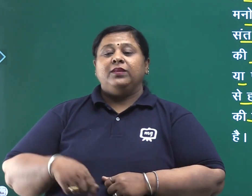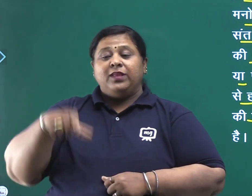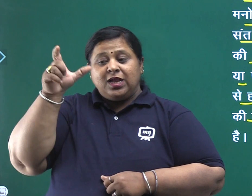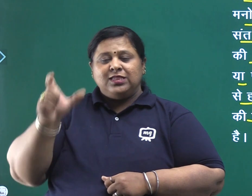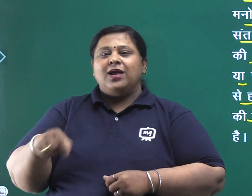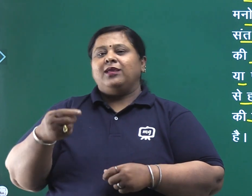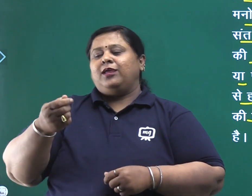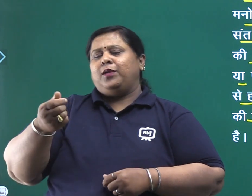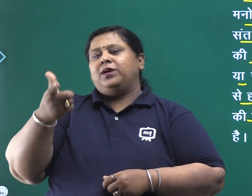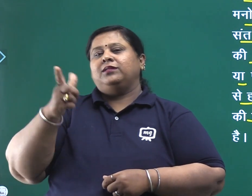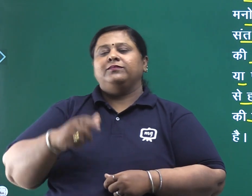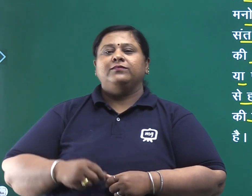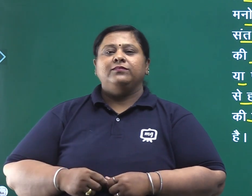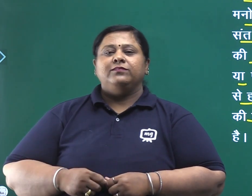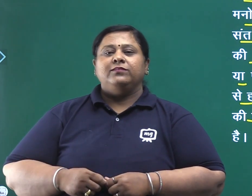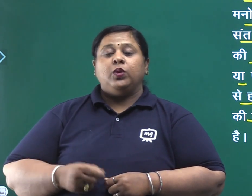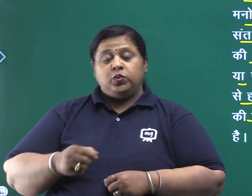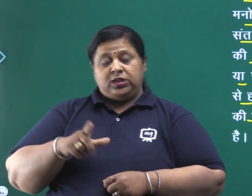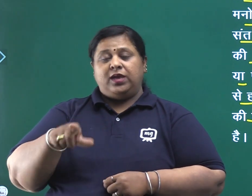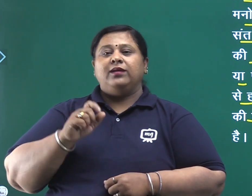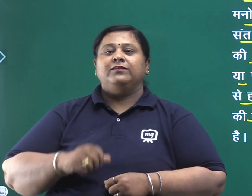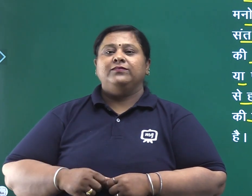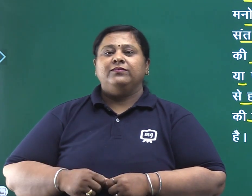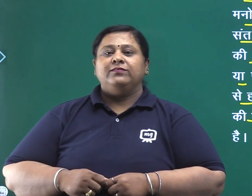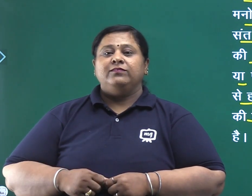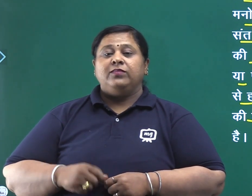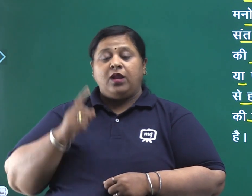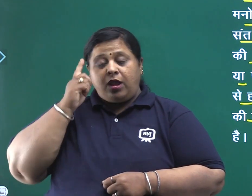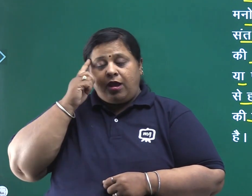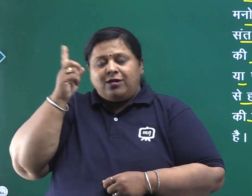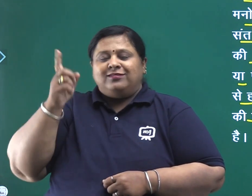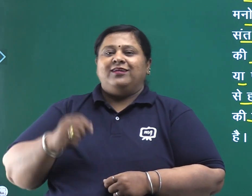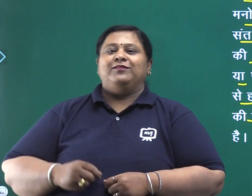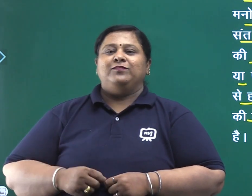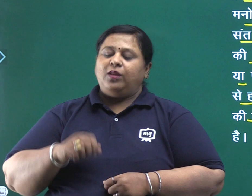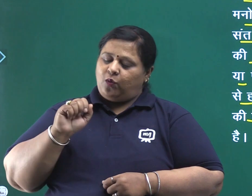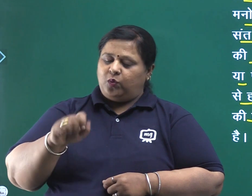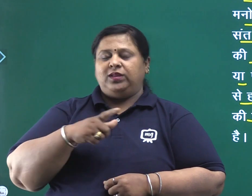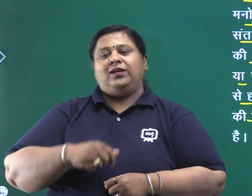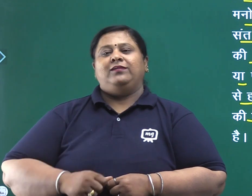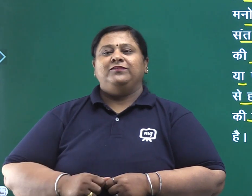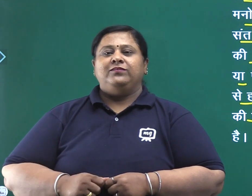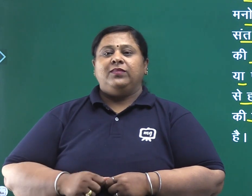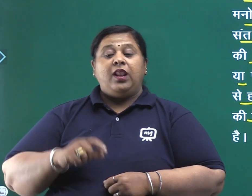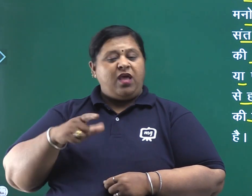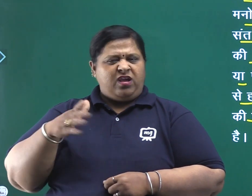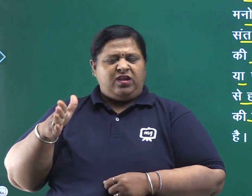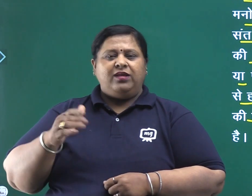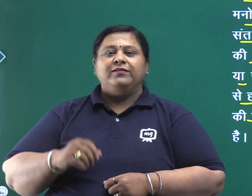इंसान की कीमत उसके ज्ञान से होती है, ना